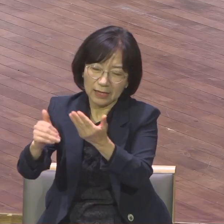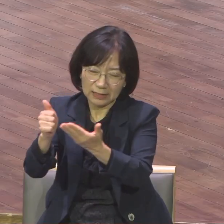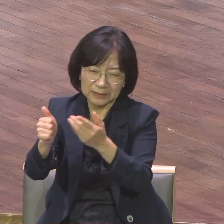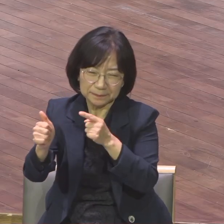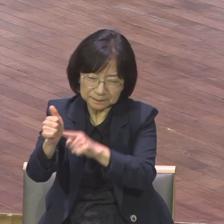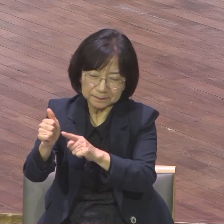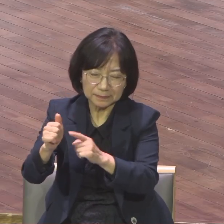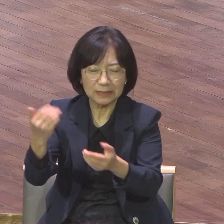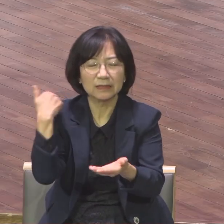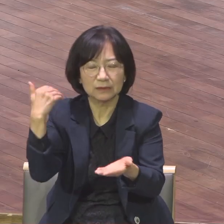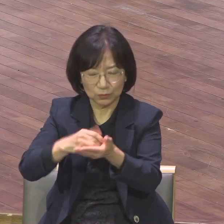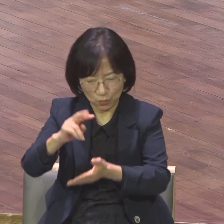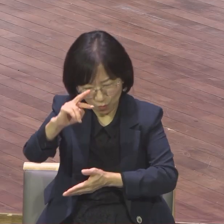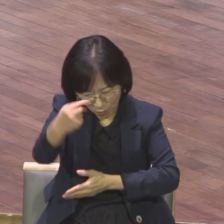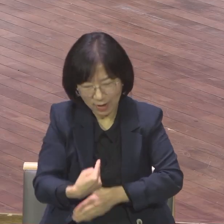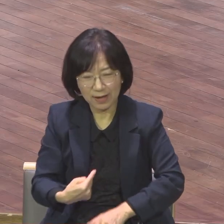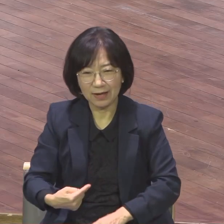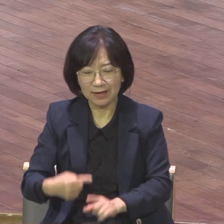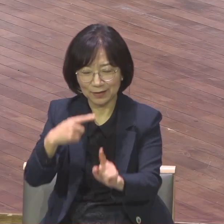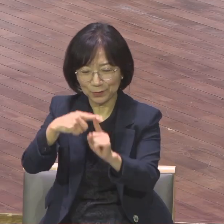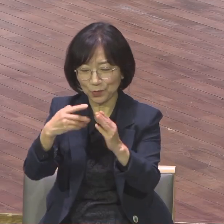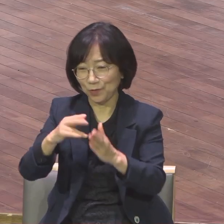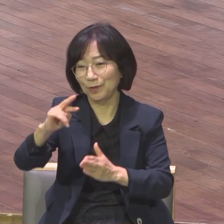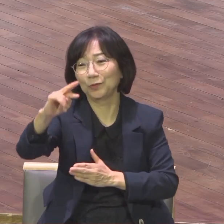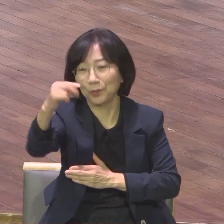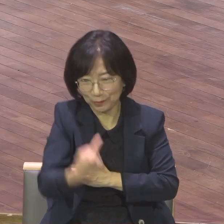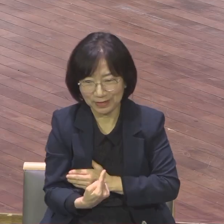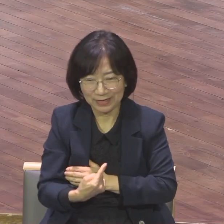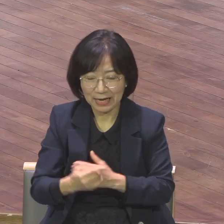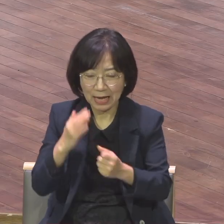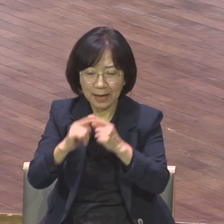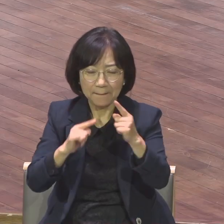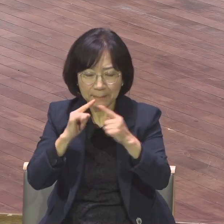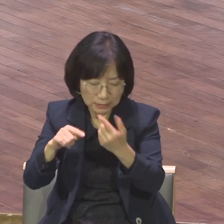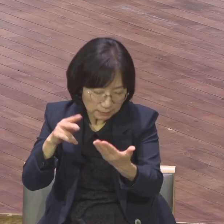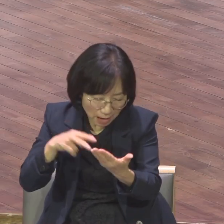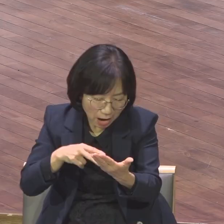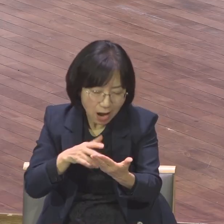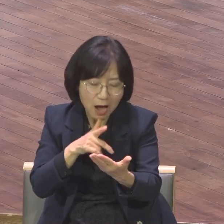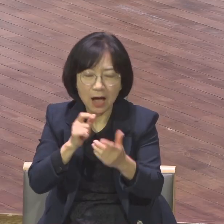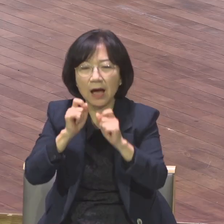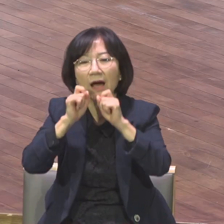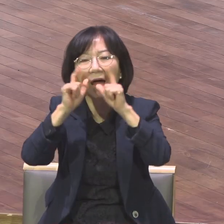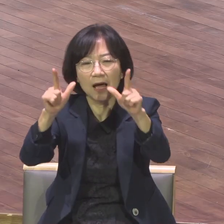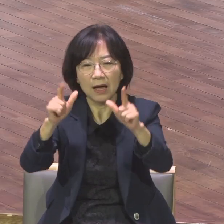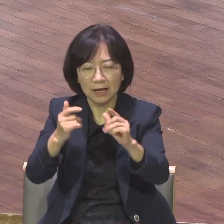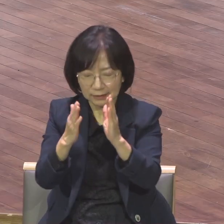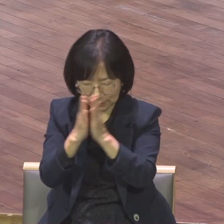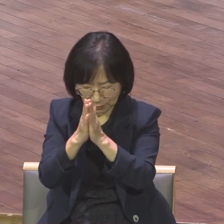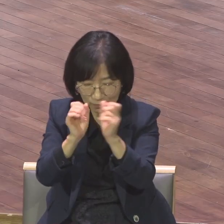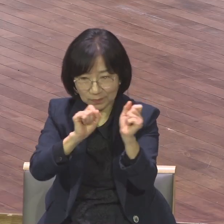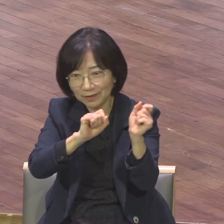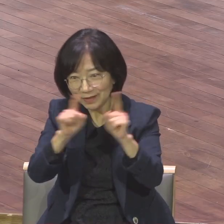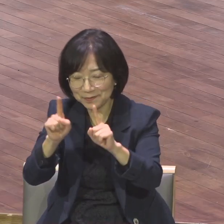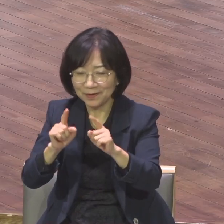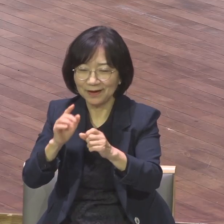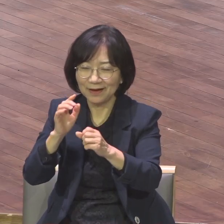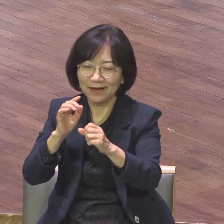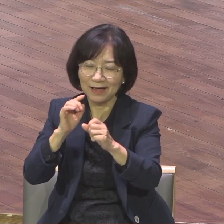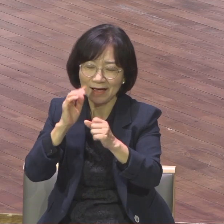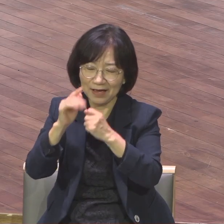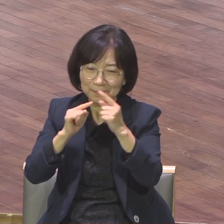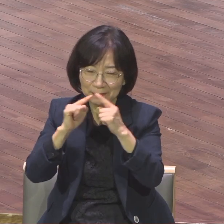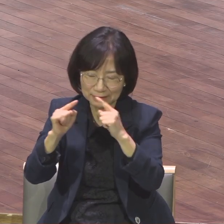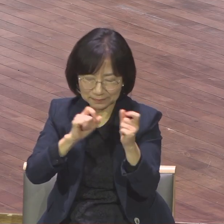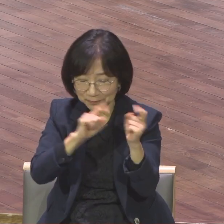것입니다. 교회로 돌아오는 것입니다. 말씀으로 돌아오는 것입니다. 기도를 해보고 찬양해보고 말씀을